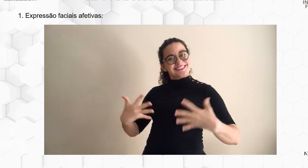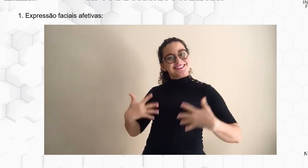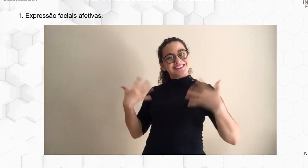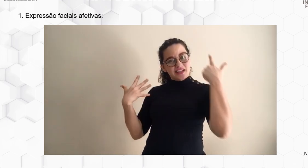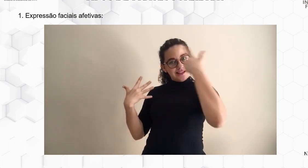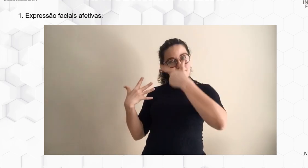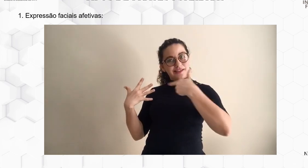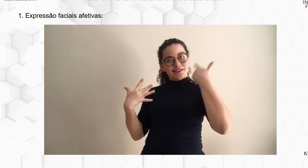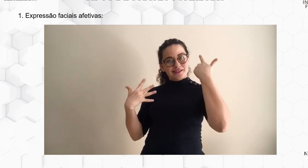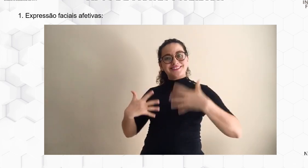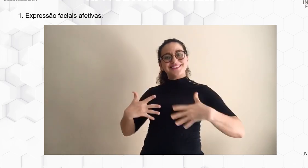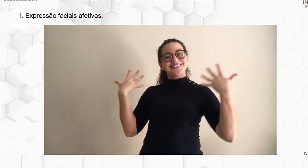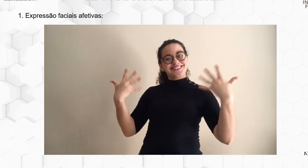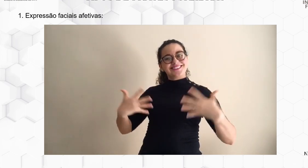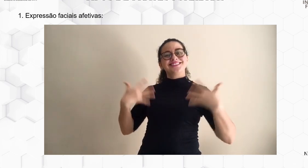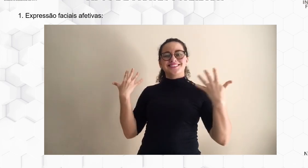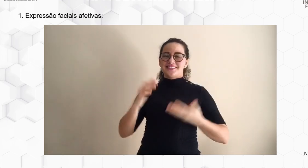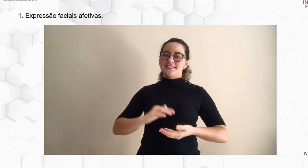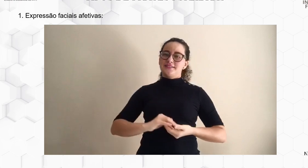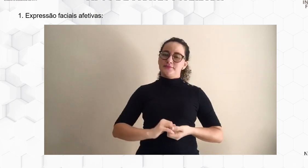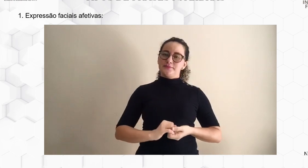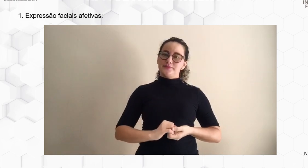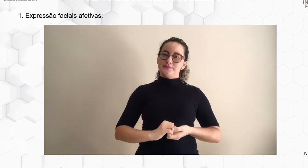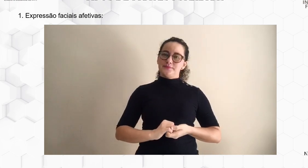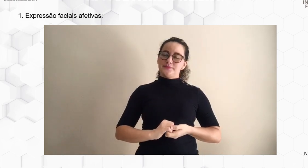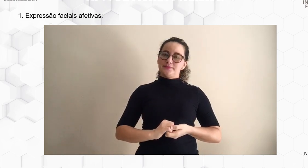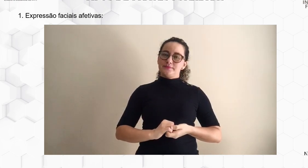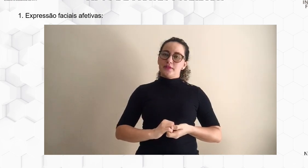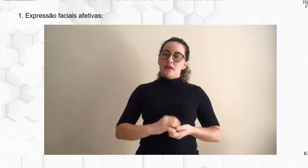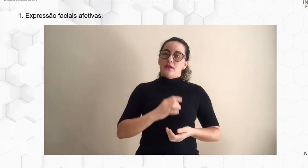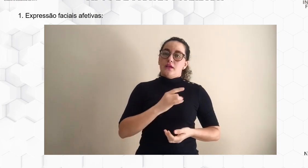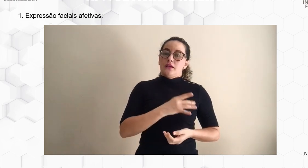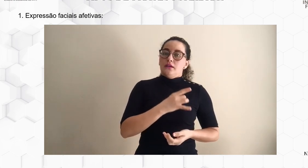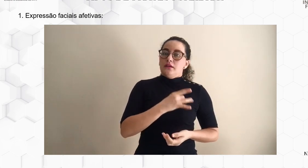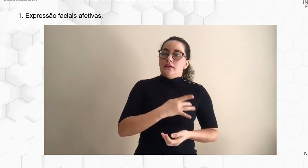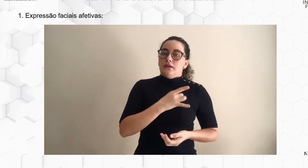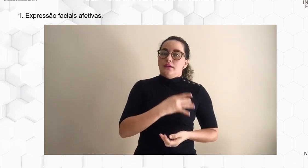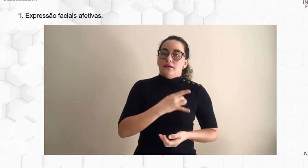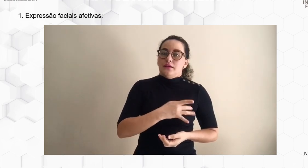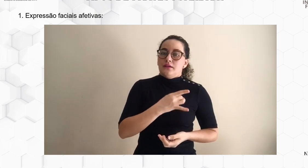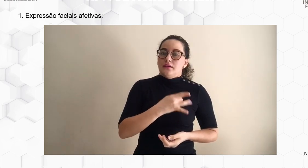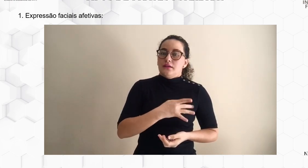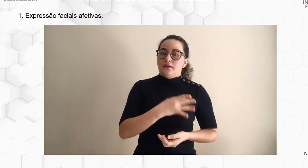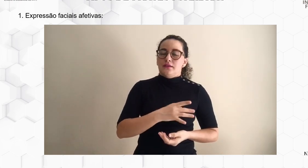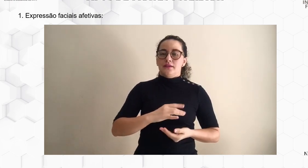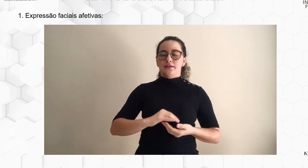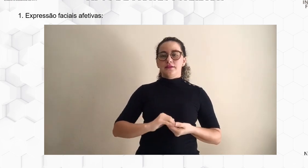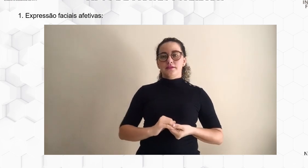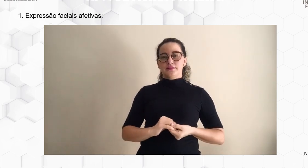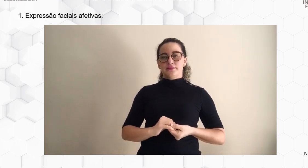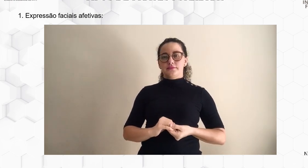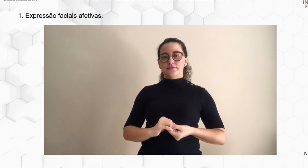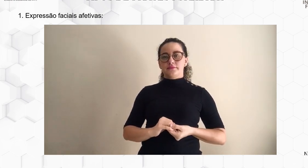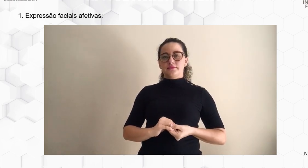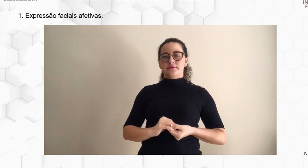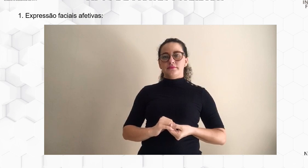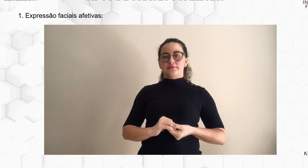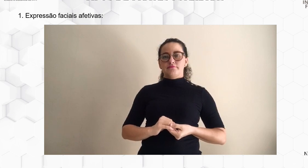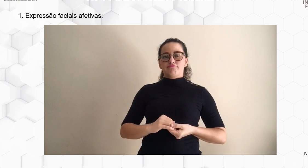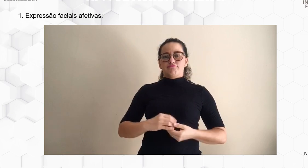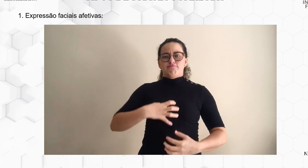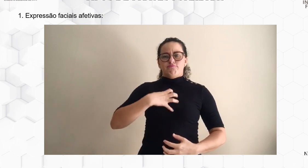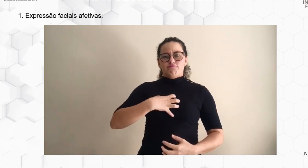alegria. Então, você tem que observar o sinal que você está realizando com o significado daquilo